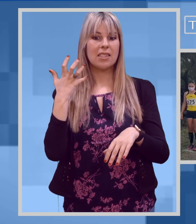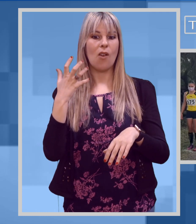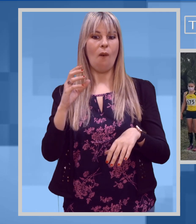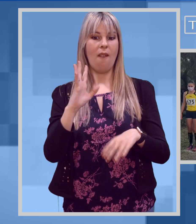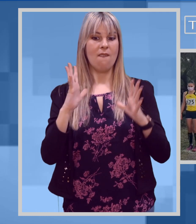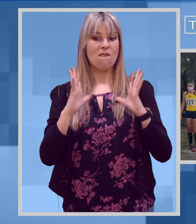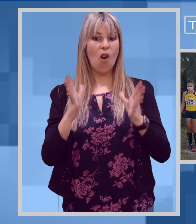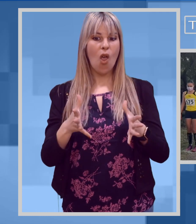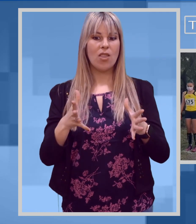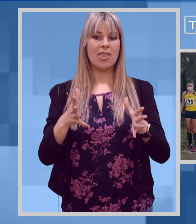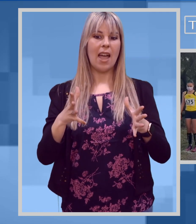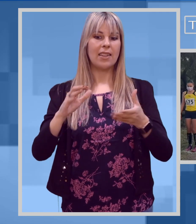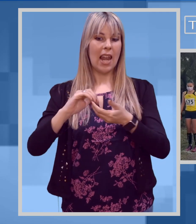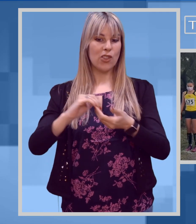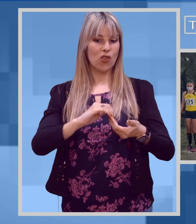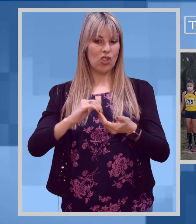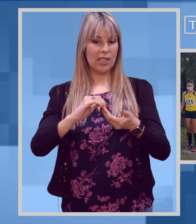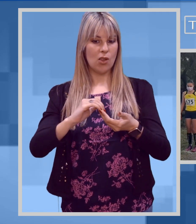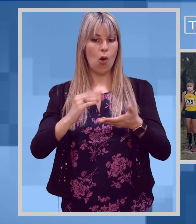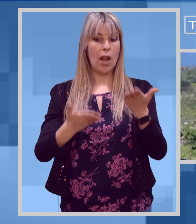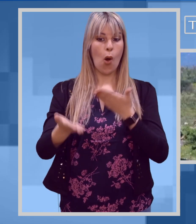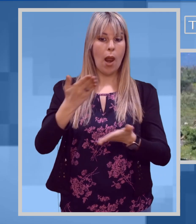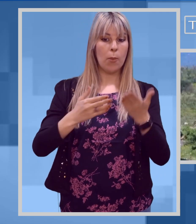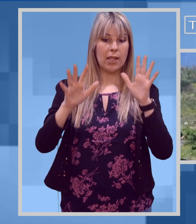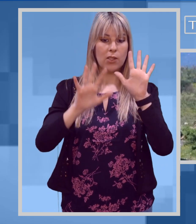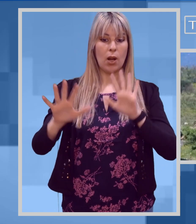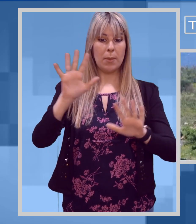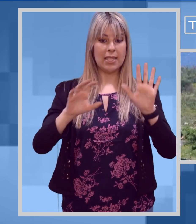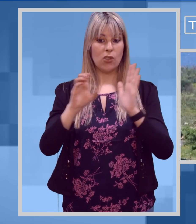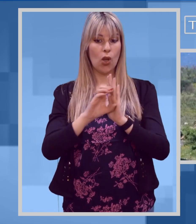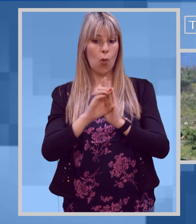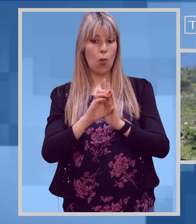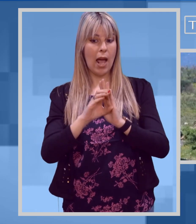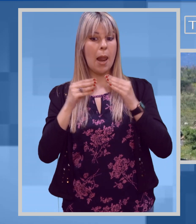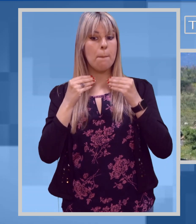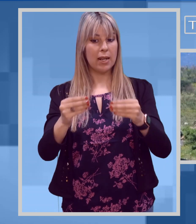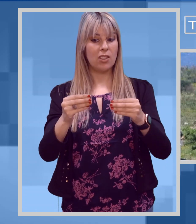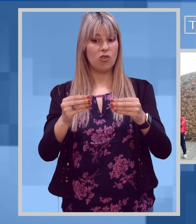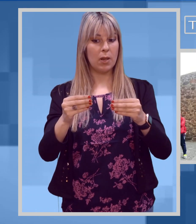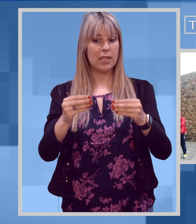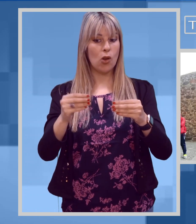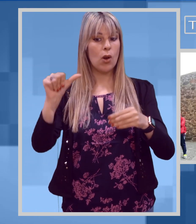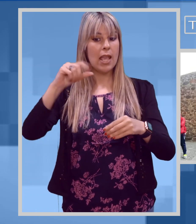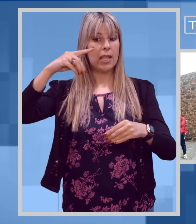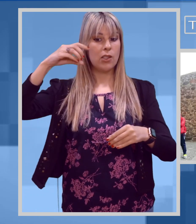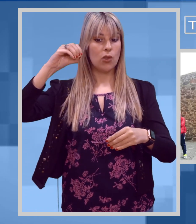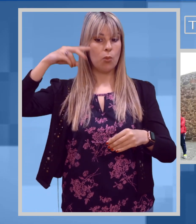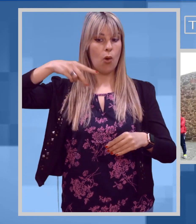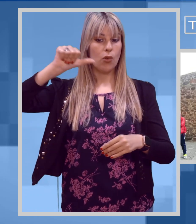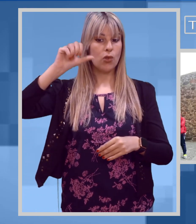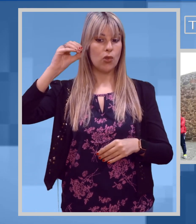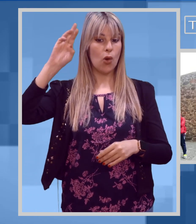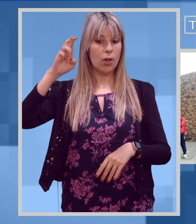alla collaborazione dell'amministrazione comunale, la partecipazione di sponsor,